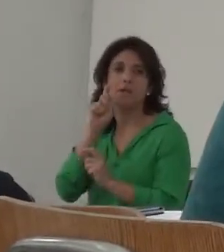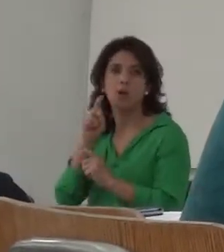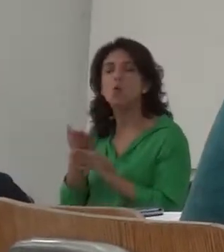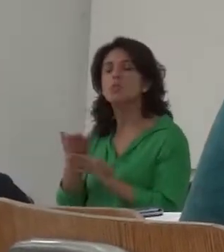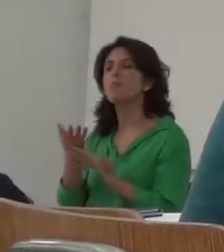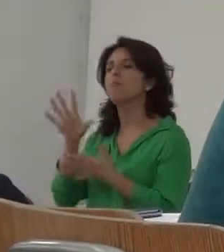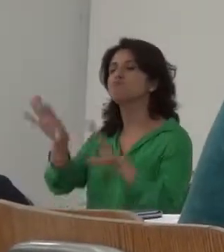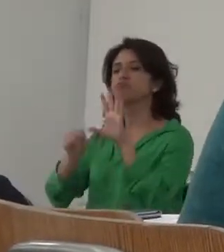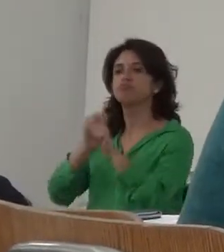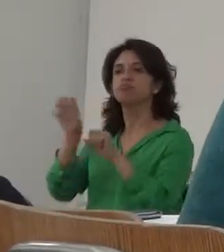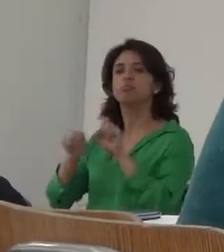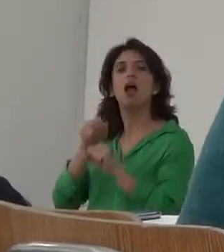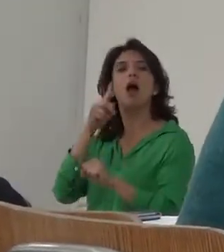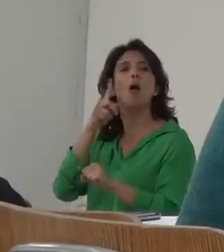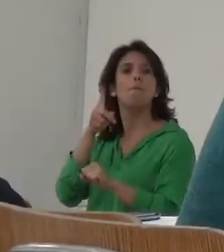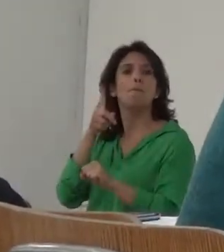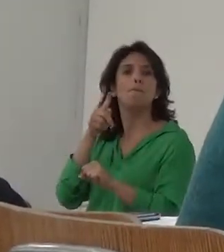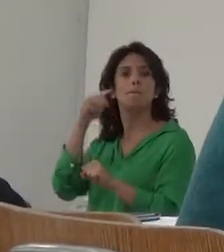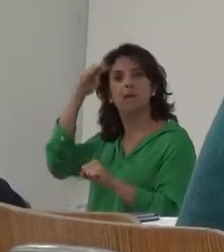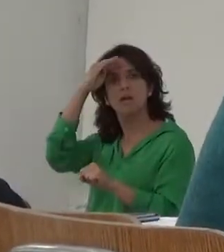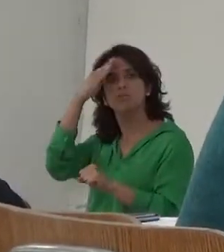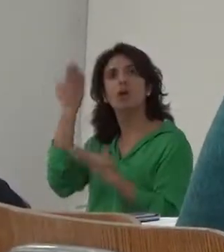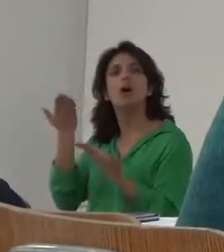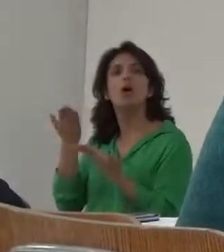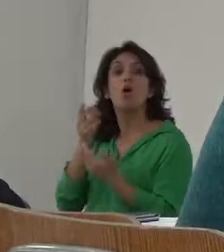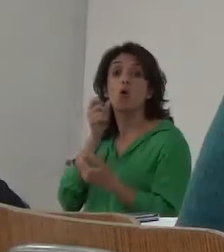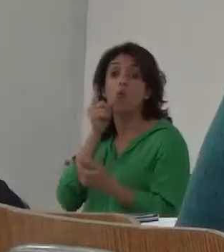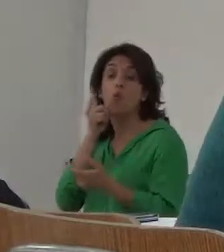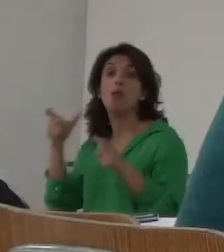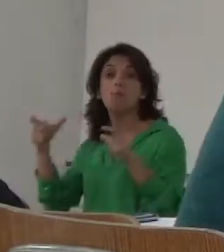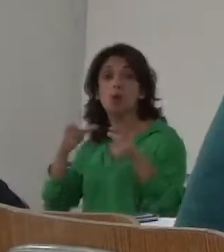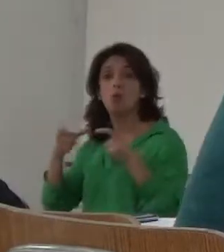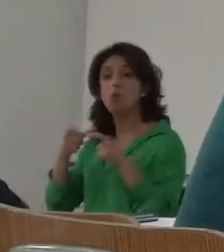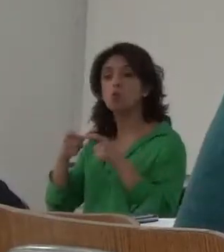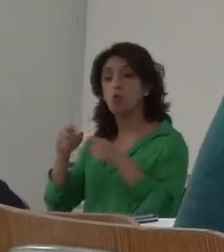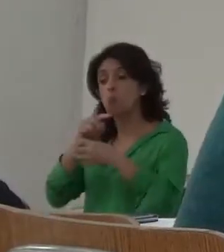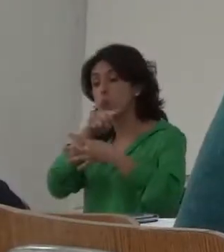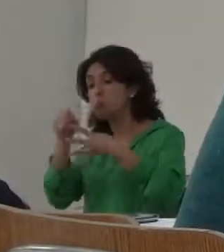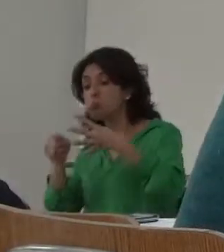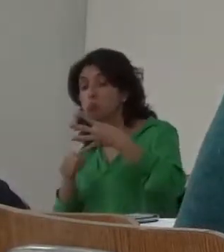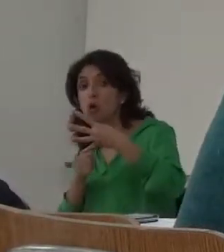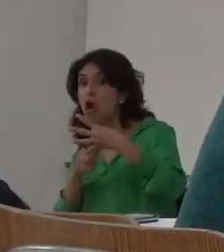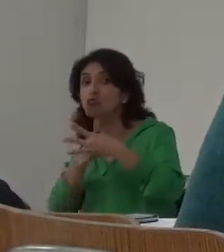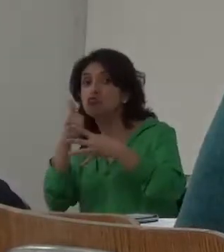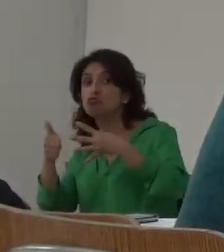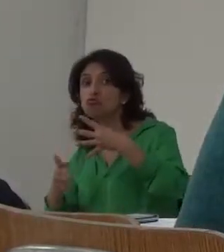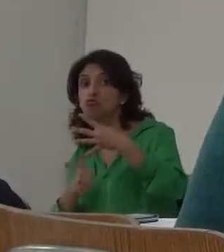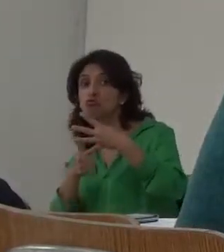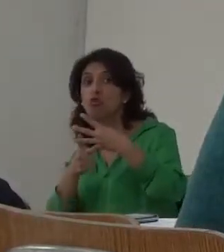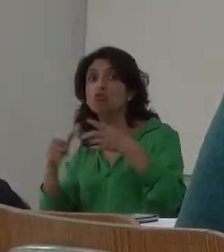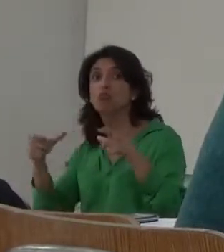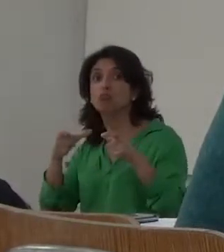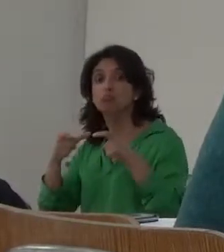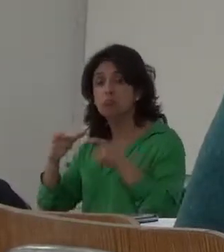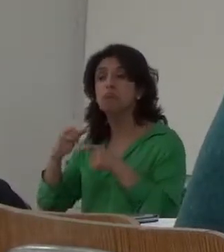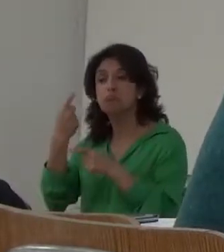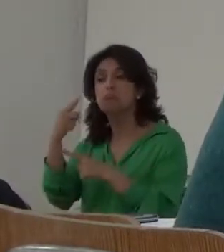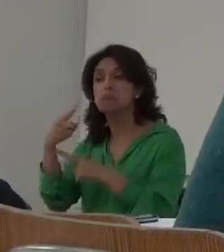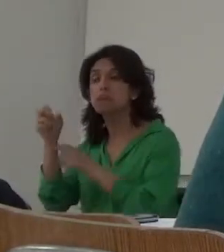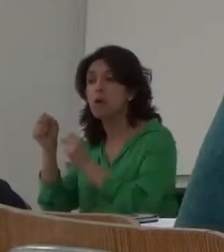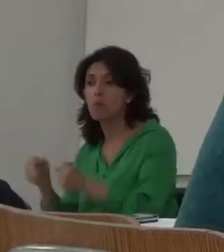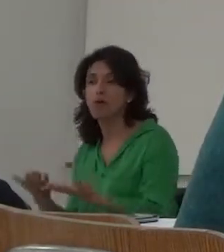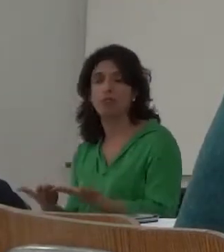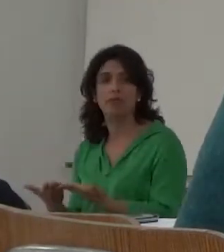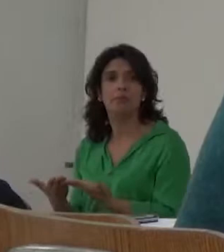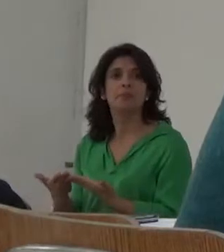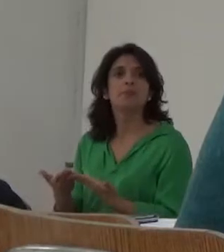experiencia. ¿Cuál fue tu cumpleaños favorito? Es una de las preguntas comunes para los niños con menos edad como para los